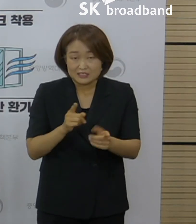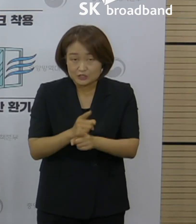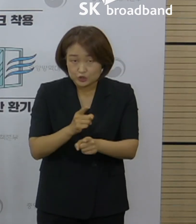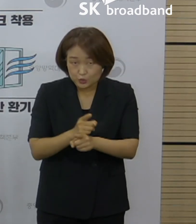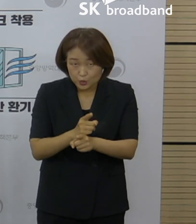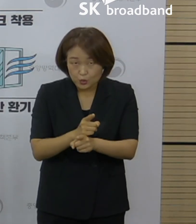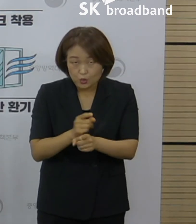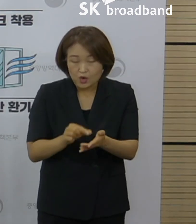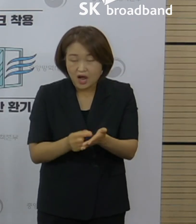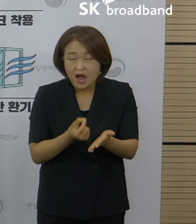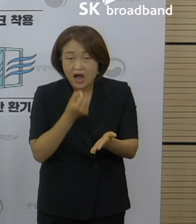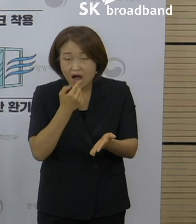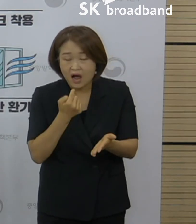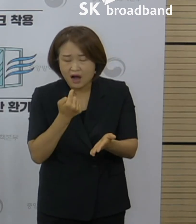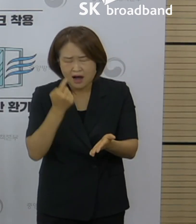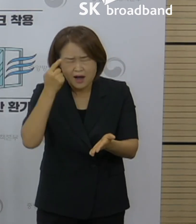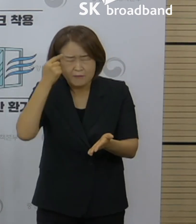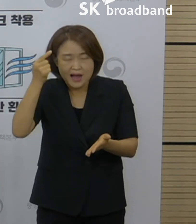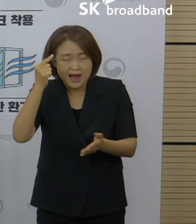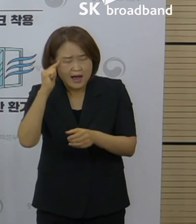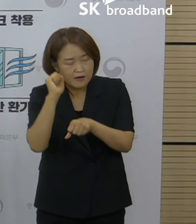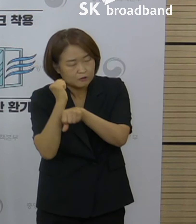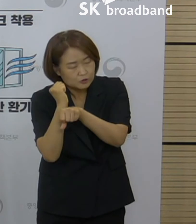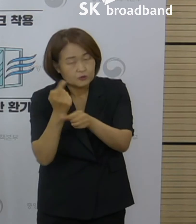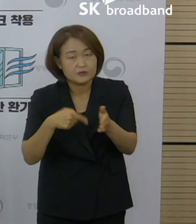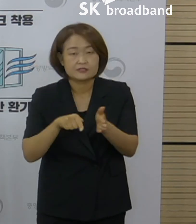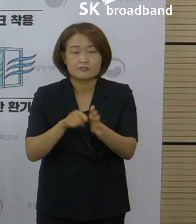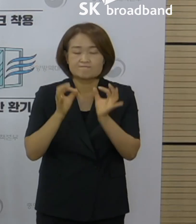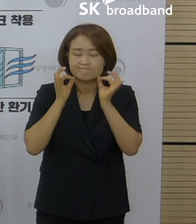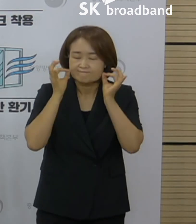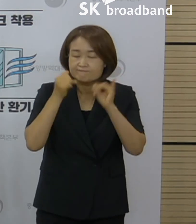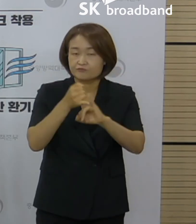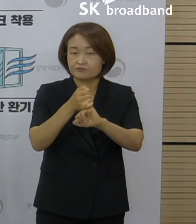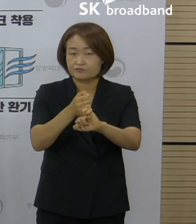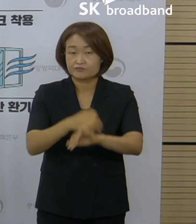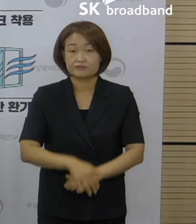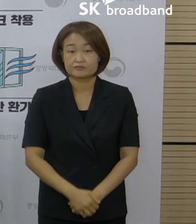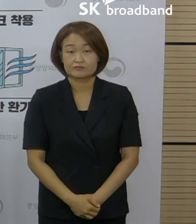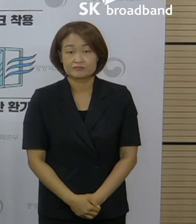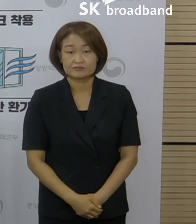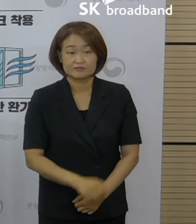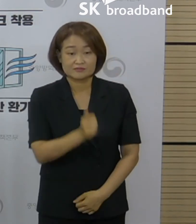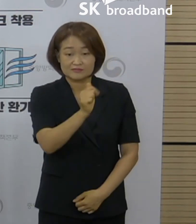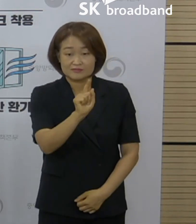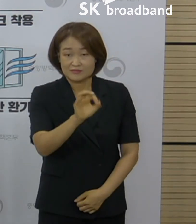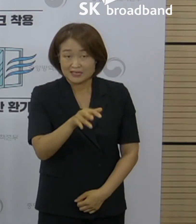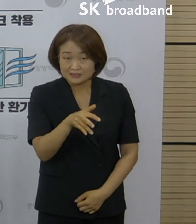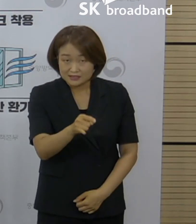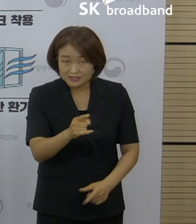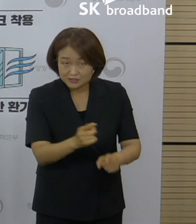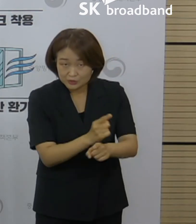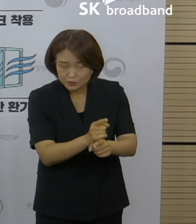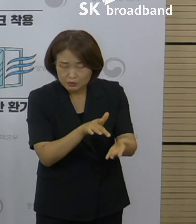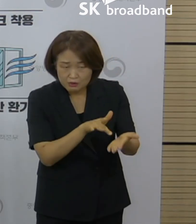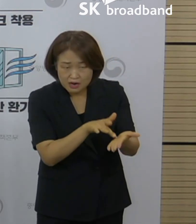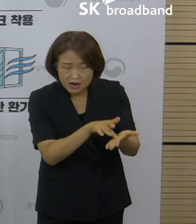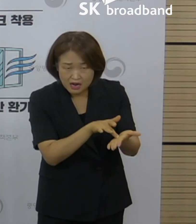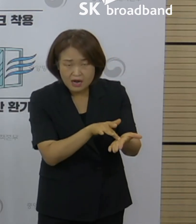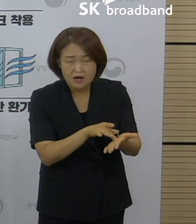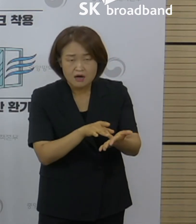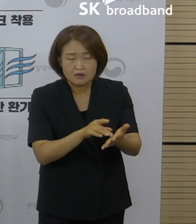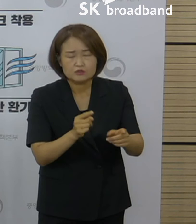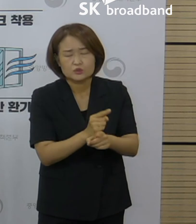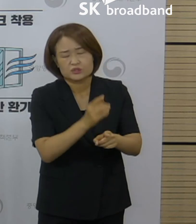경구용 치료제 개발 연구에도 더 노력을 하겠습니다. 항체 치료제의 경우에도 계속해서 변이가 등장하고 있기